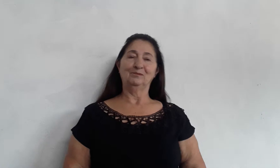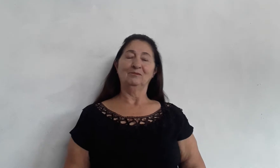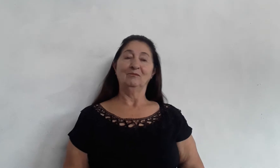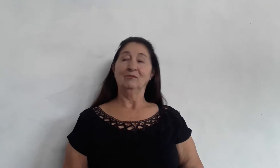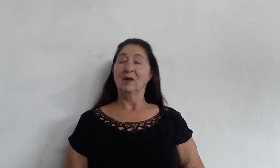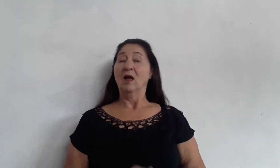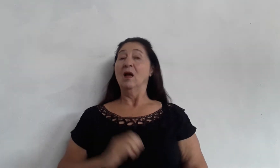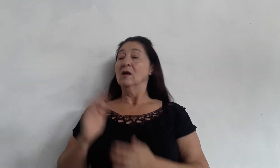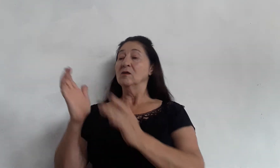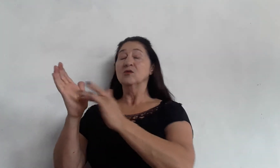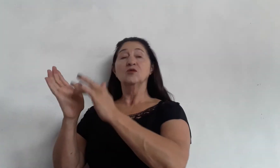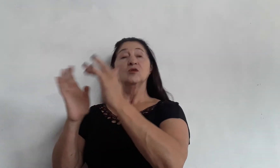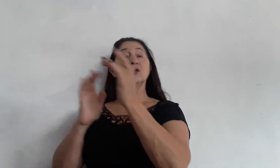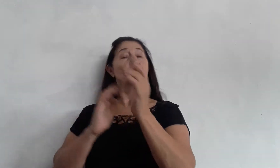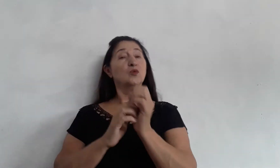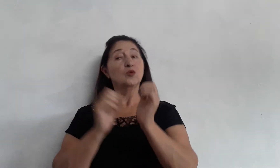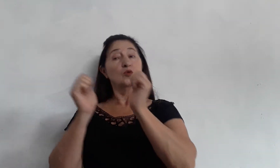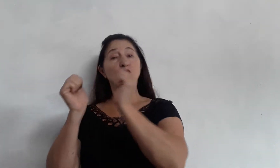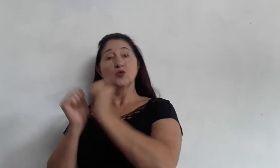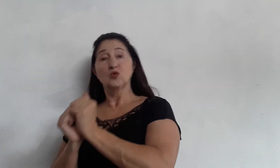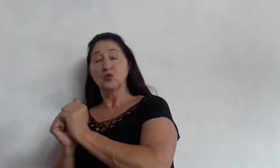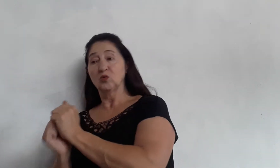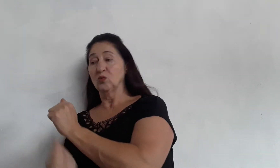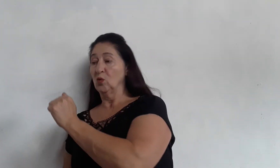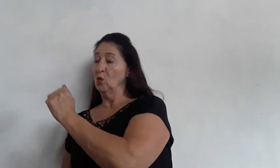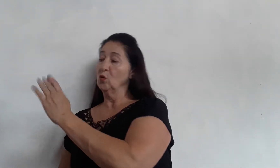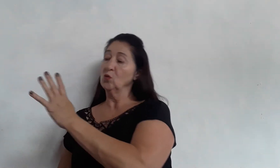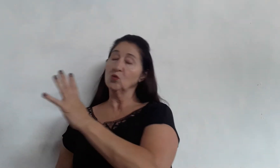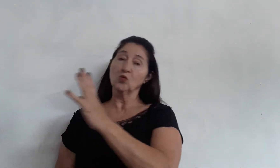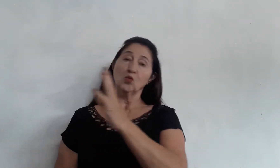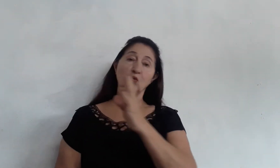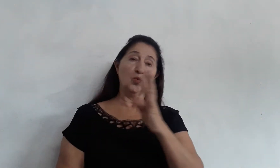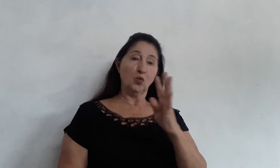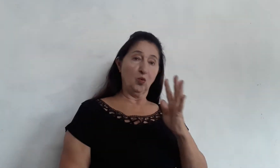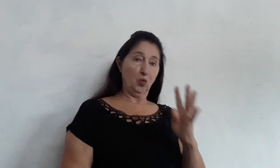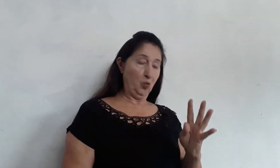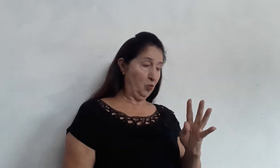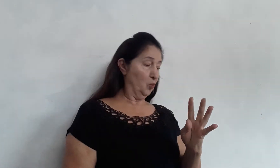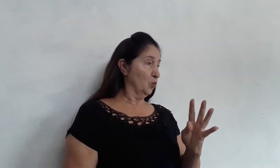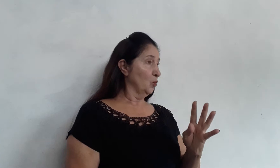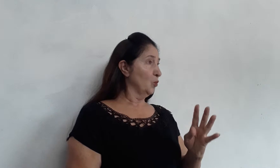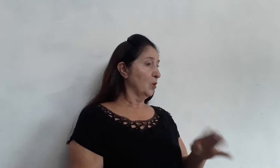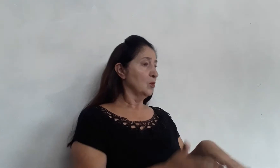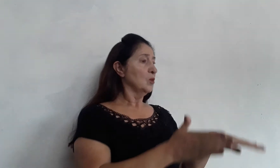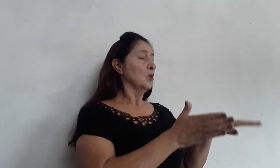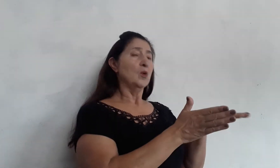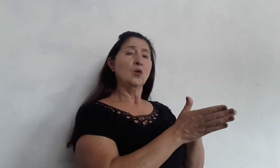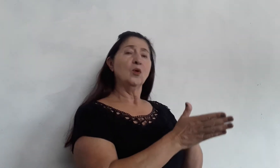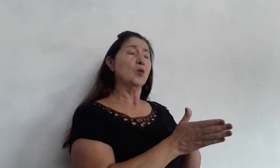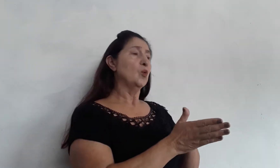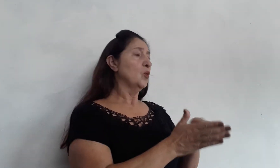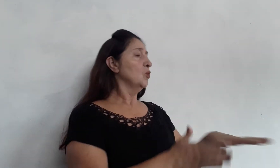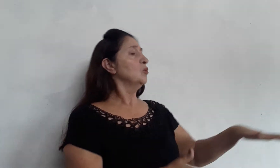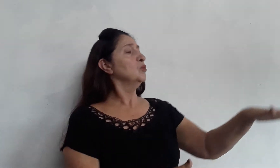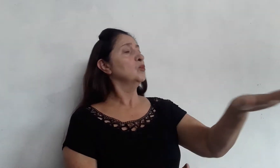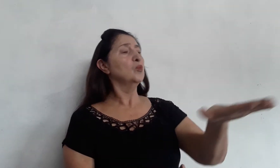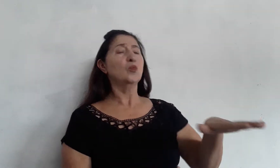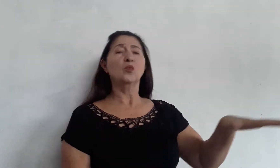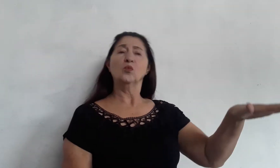Descendo Jesus do monte com Pedro, Tiago e João, e chegando perto dos outros discípulos,